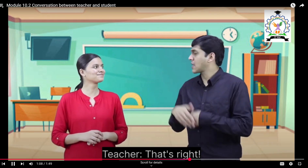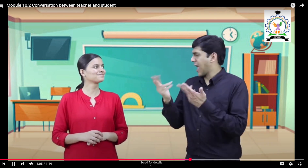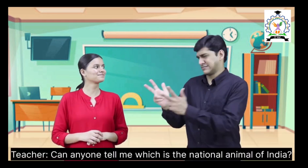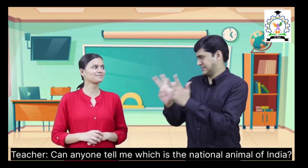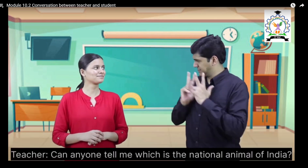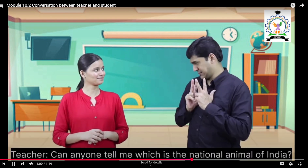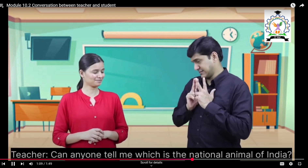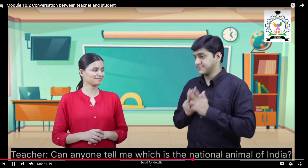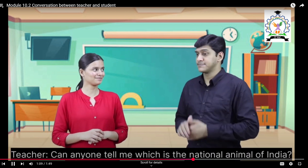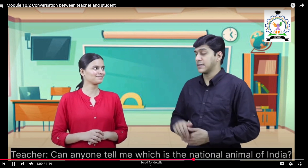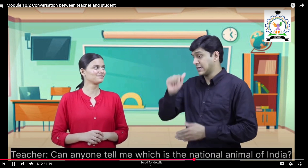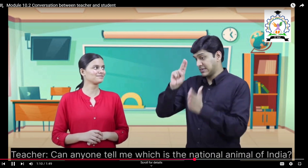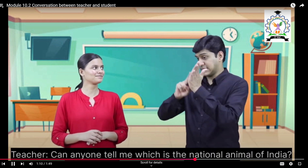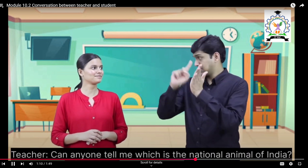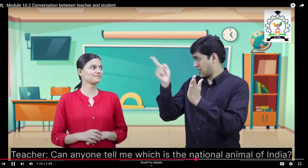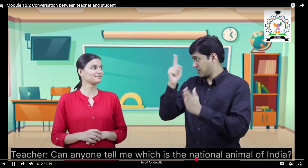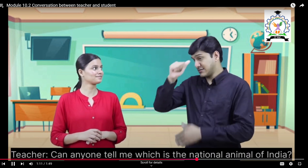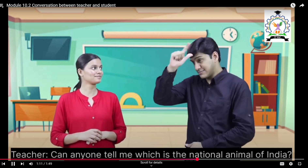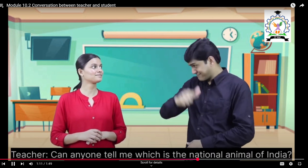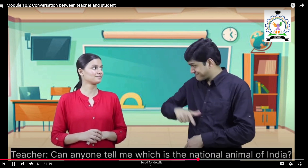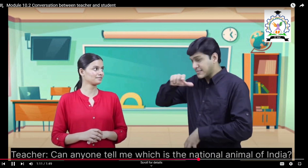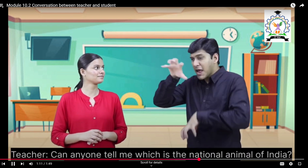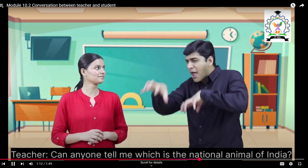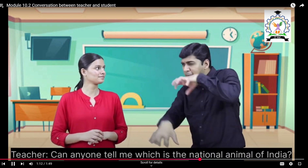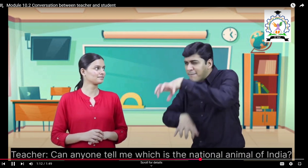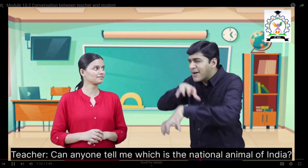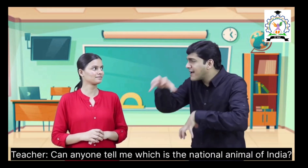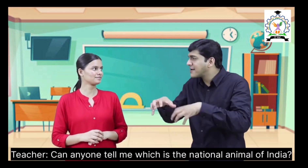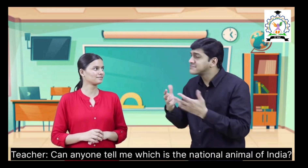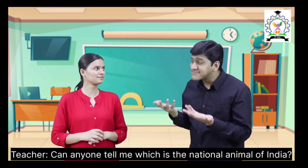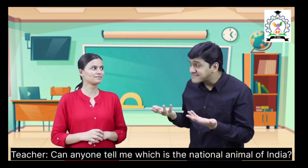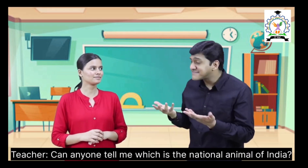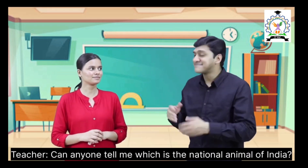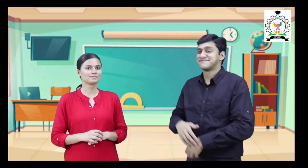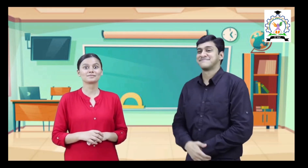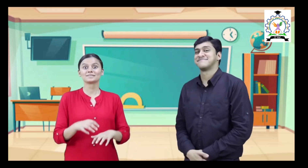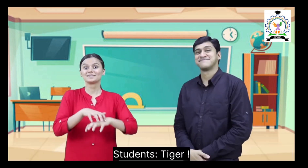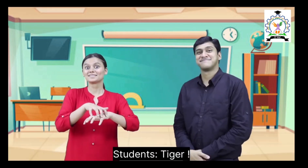बिल्कुल सही। अच्छा चलो अब बताओ, राष्ट्रीय जानवर कौन सा है भारत का?